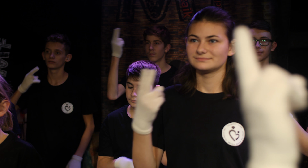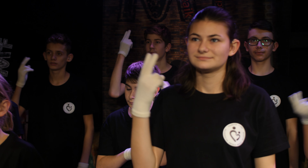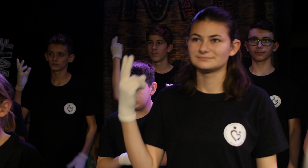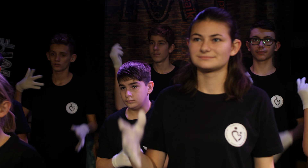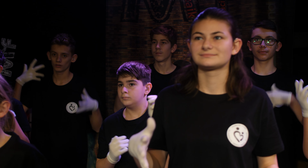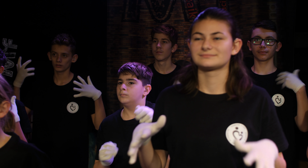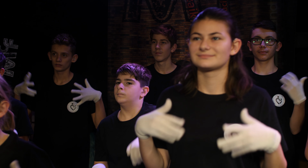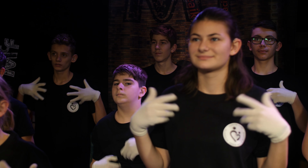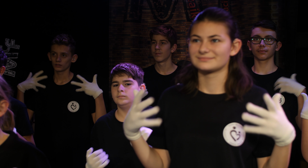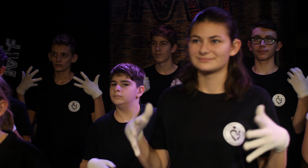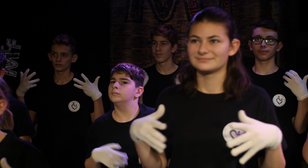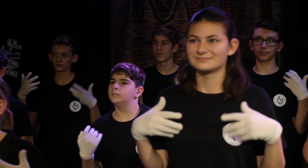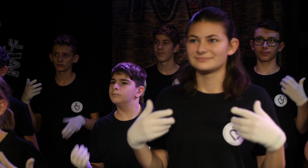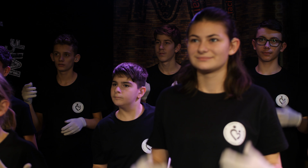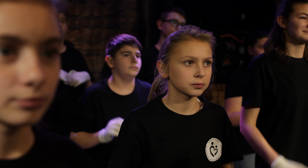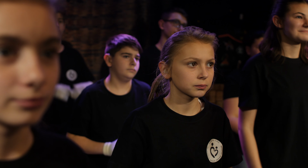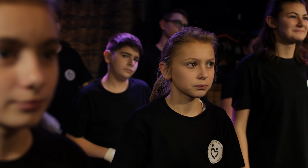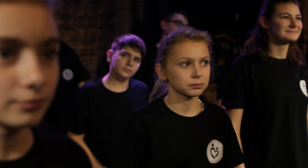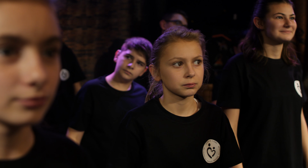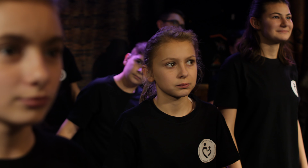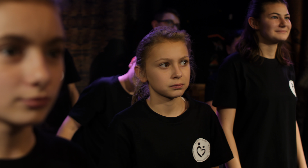Isten örömében.